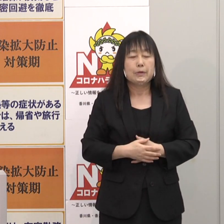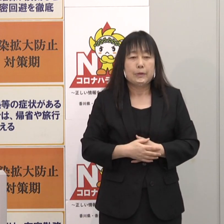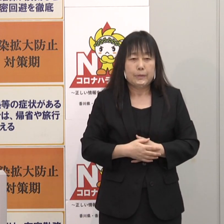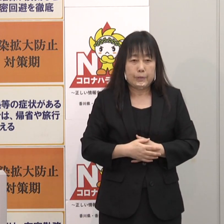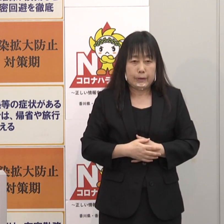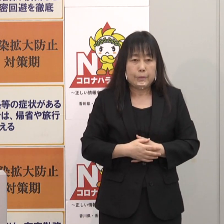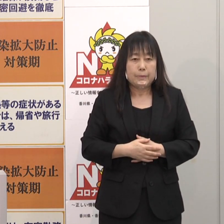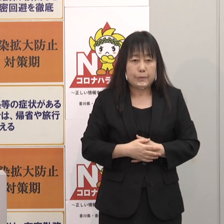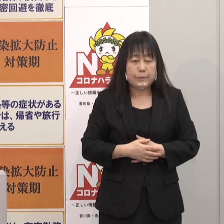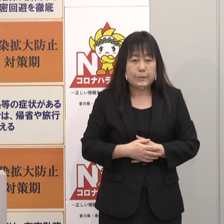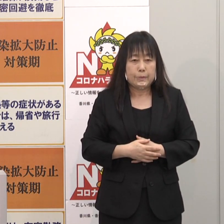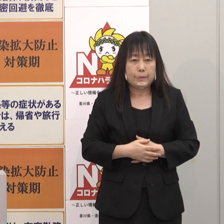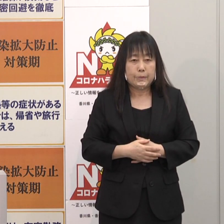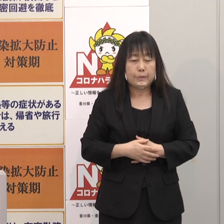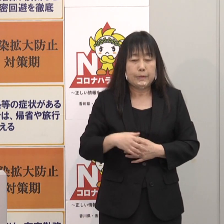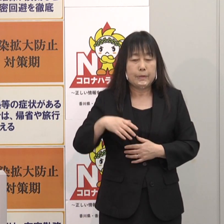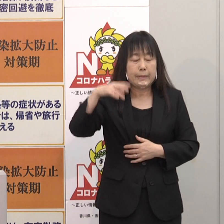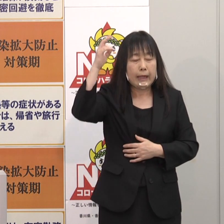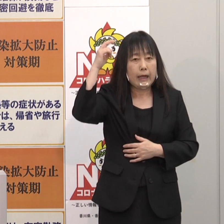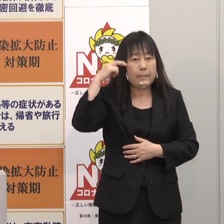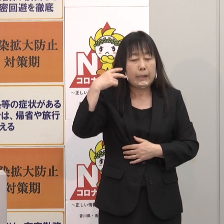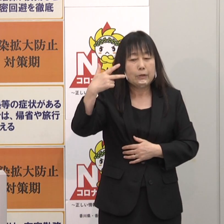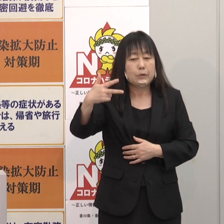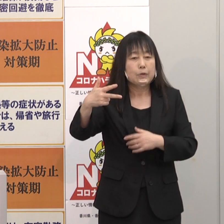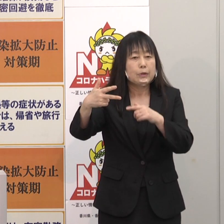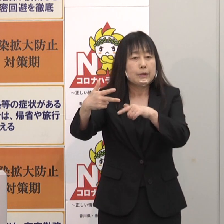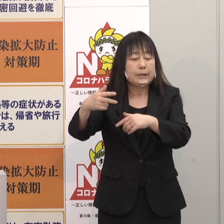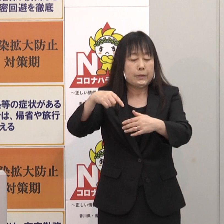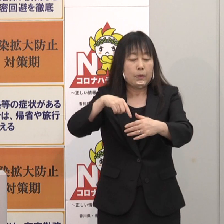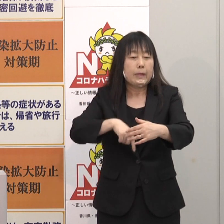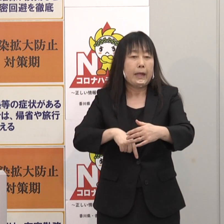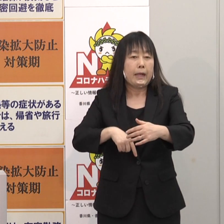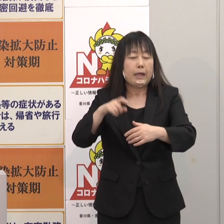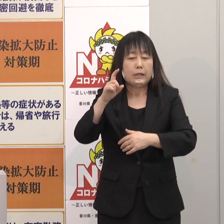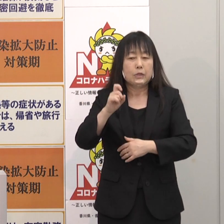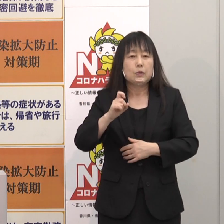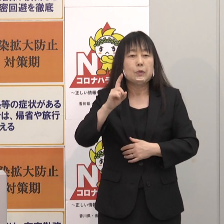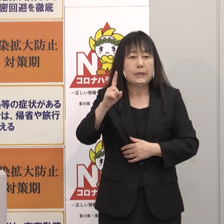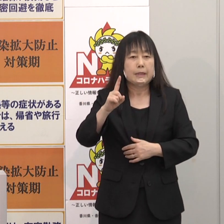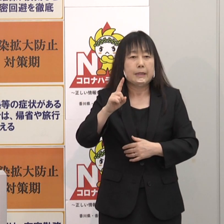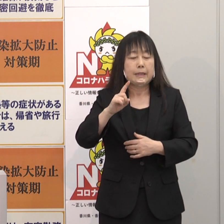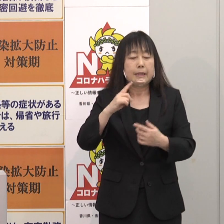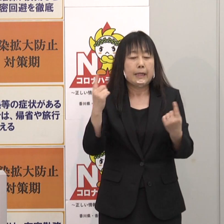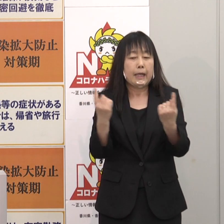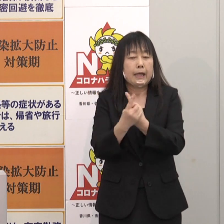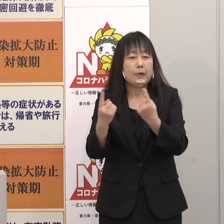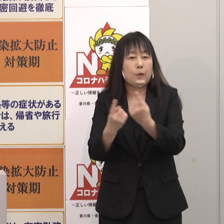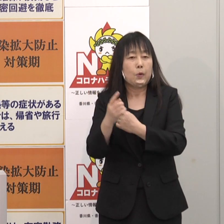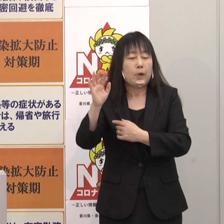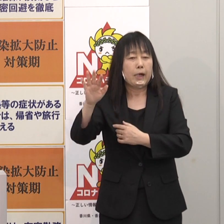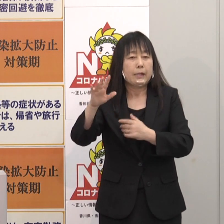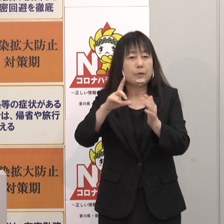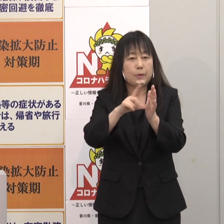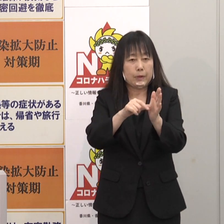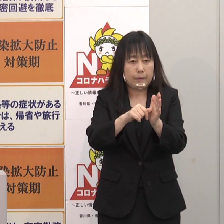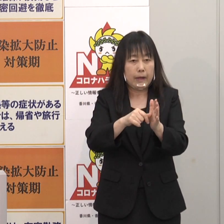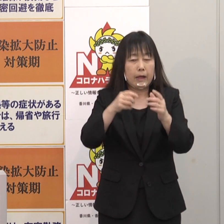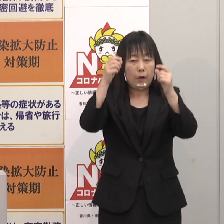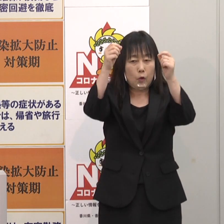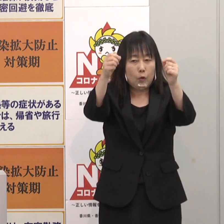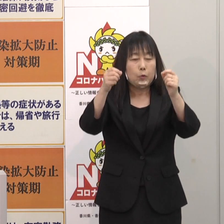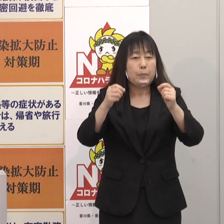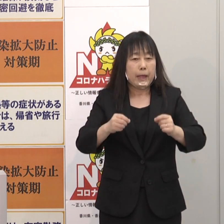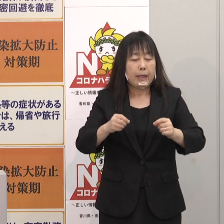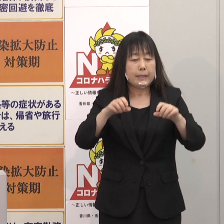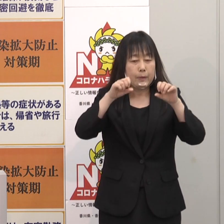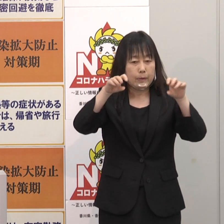まあ、この11医療機関でもある、あるいは加わっていくというようなことについてはですね、ホームページで速やかにお知らせ